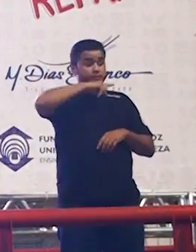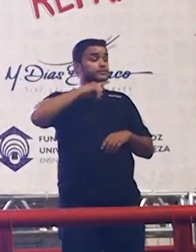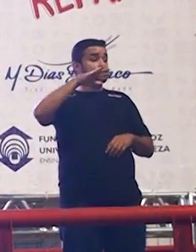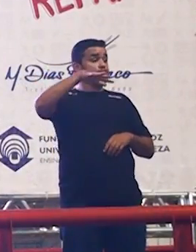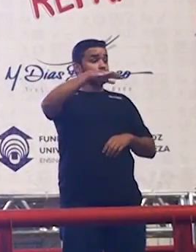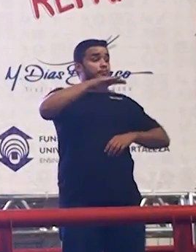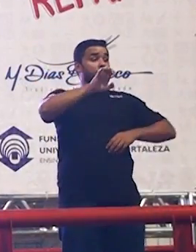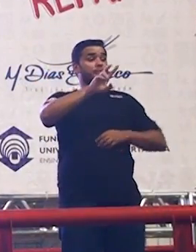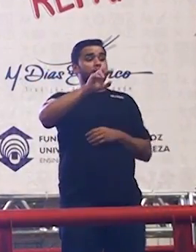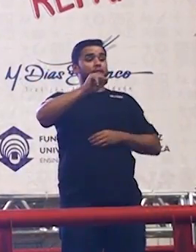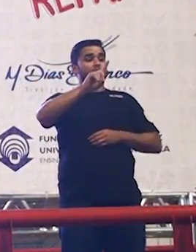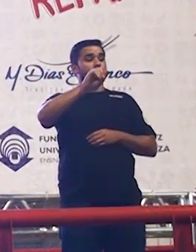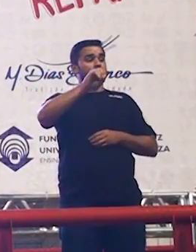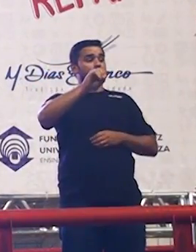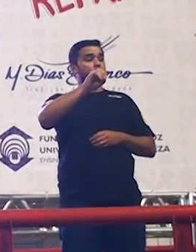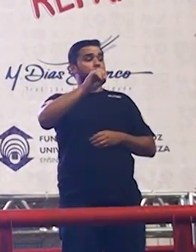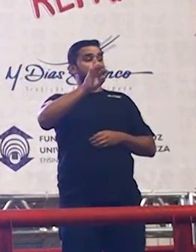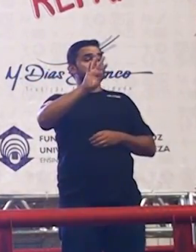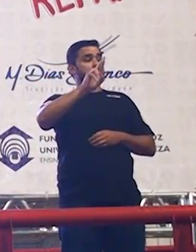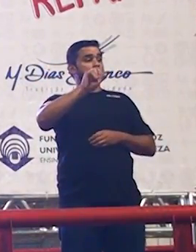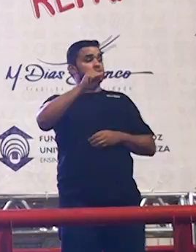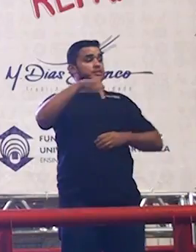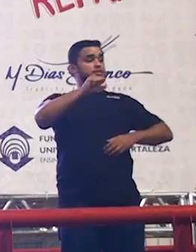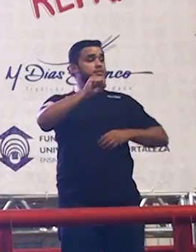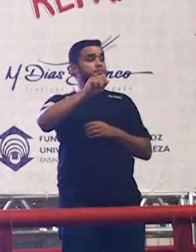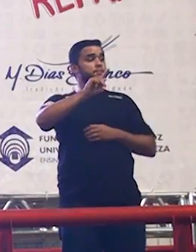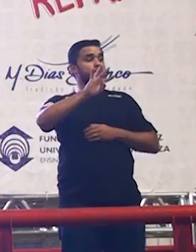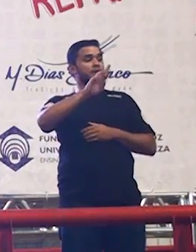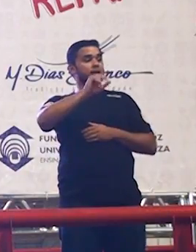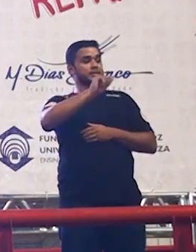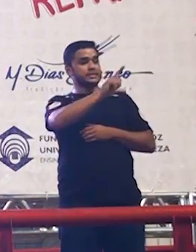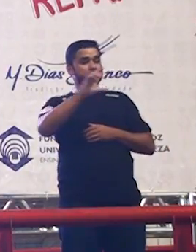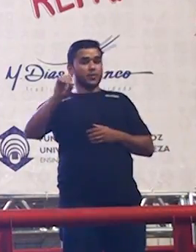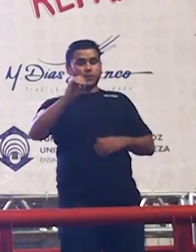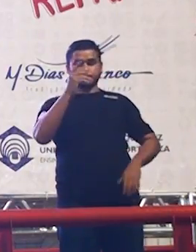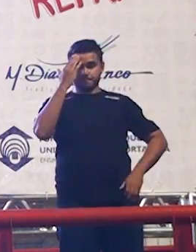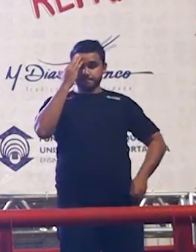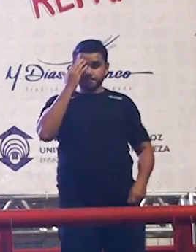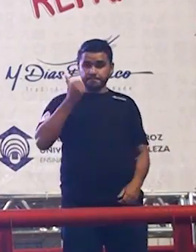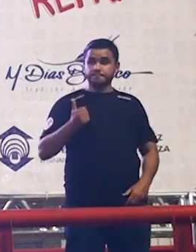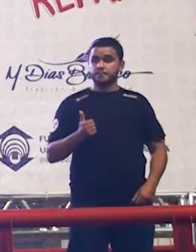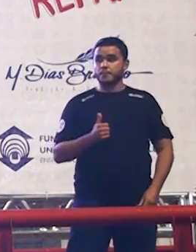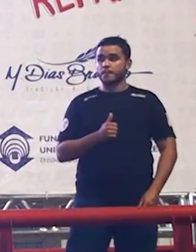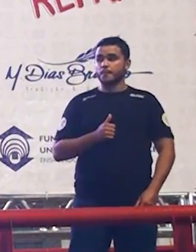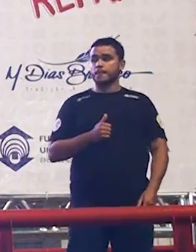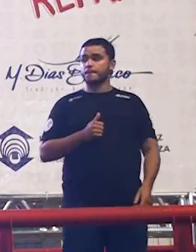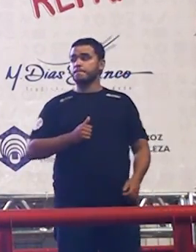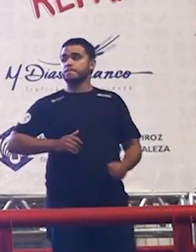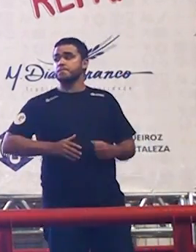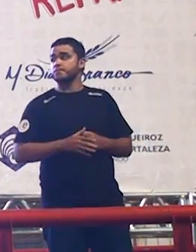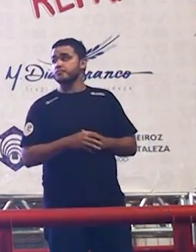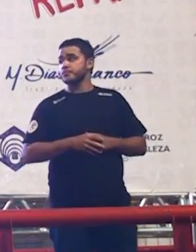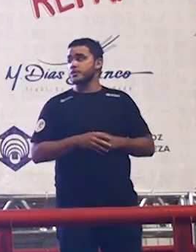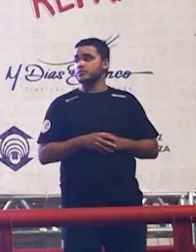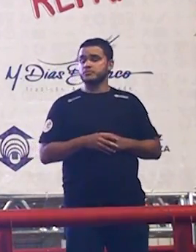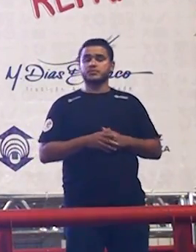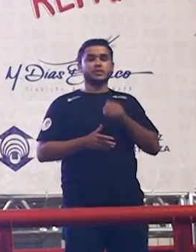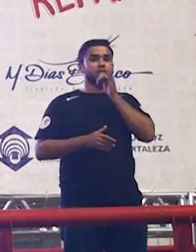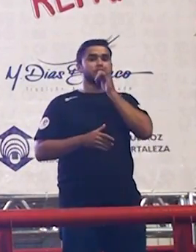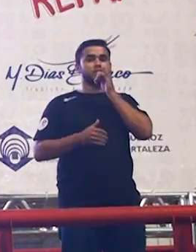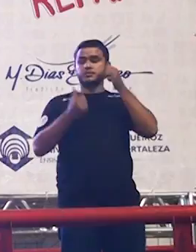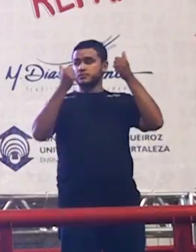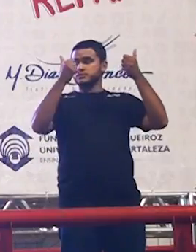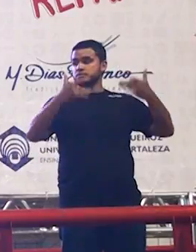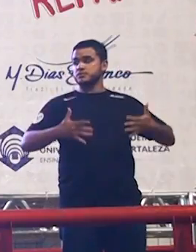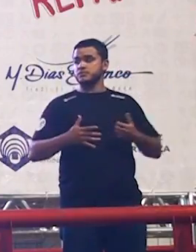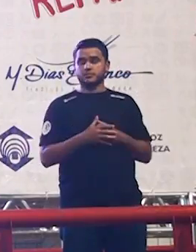de evapotranspiração. Ficou claro o raciocínio? Tranquilo. Agora deixa eu lhe dar esse exemplozinho